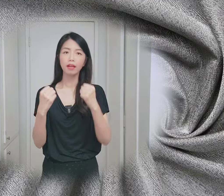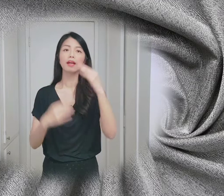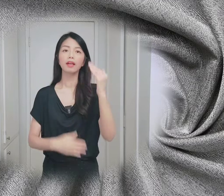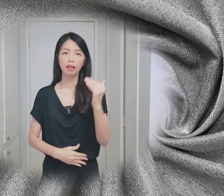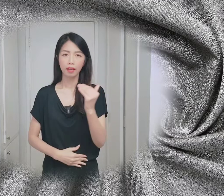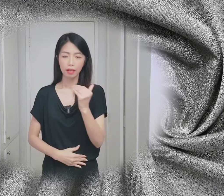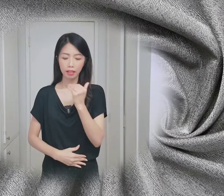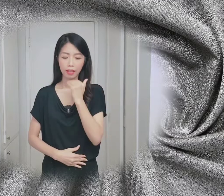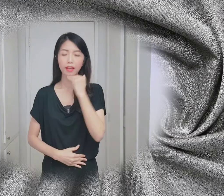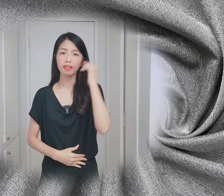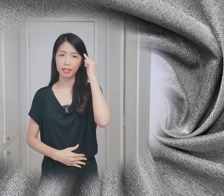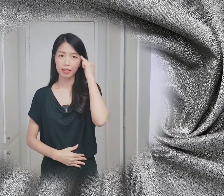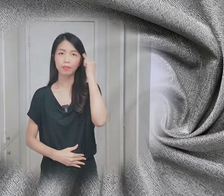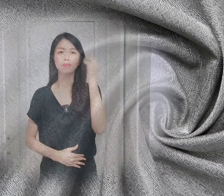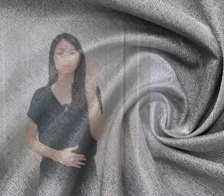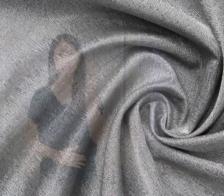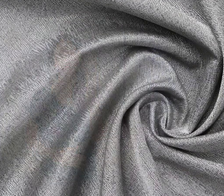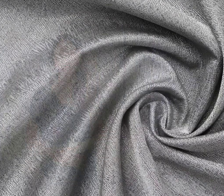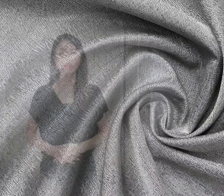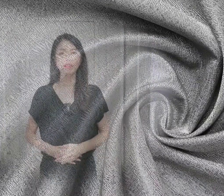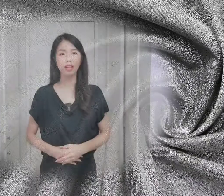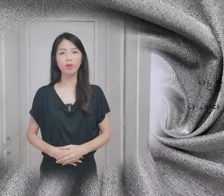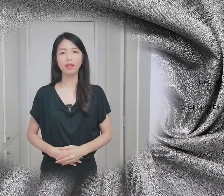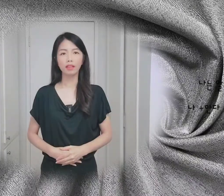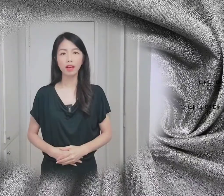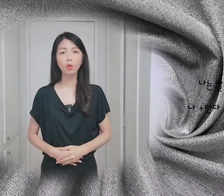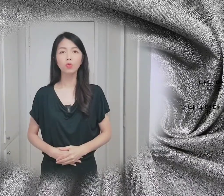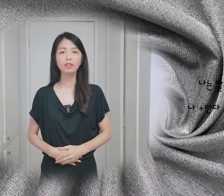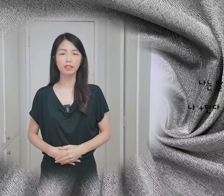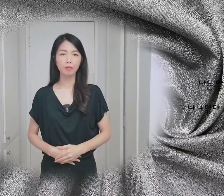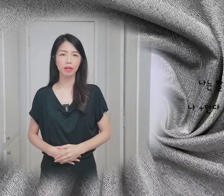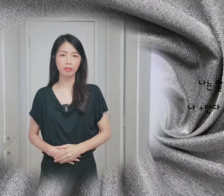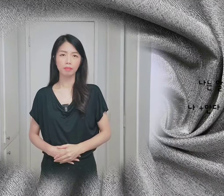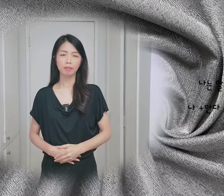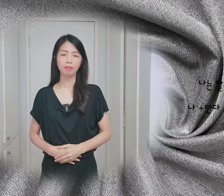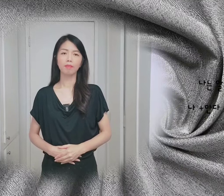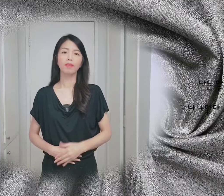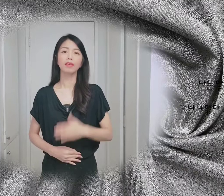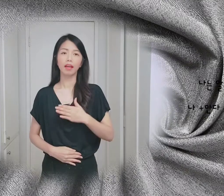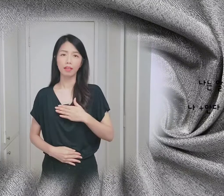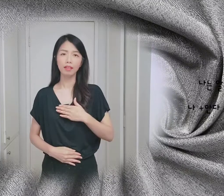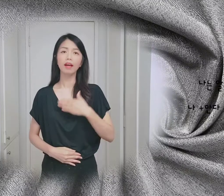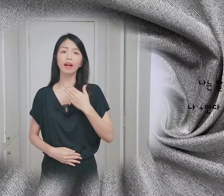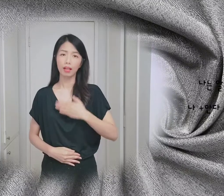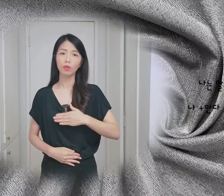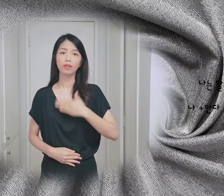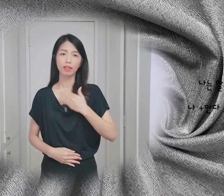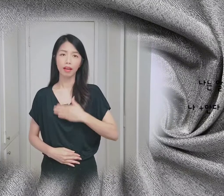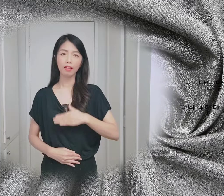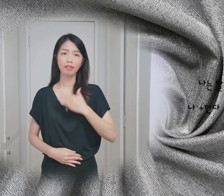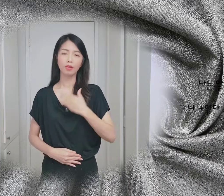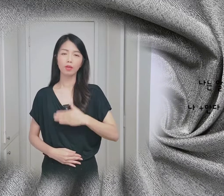얼마나 기다리는지. 나는 알고 있단다. 고운 그대 마음. 나는